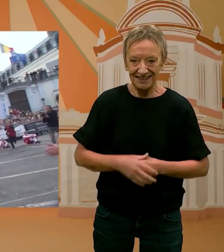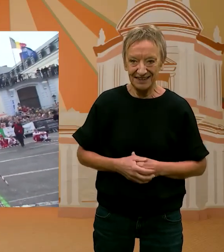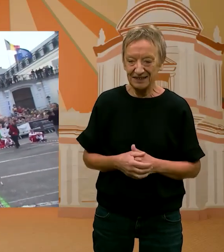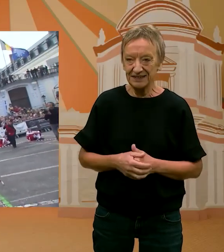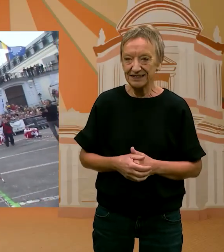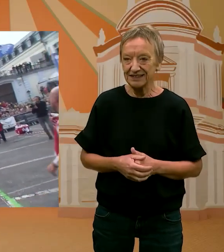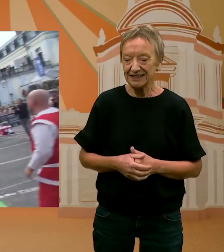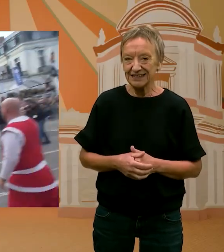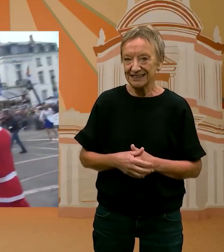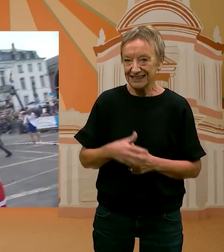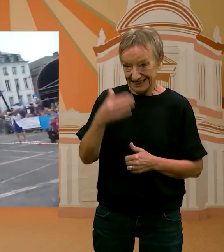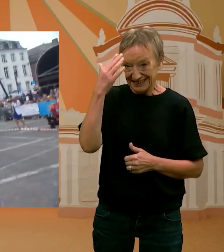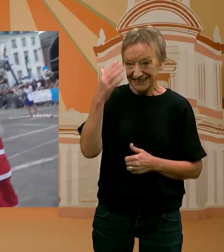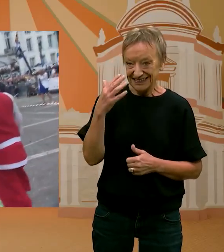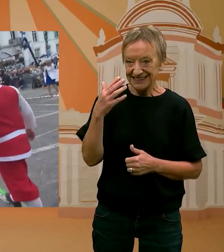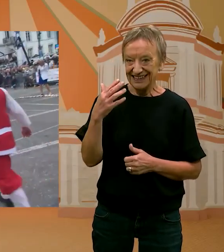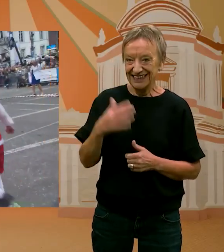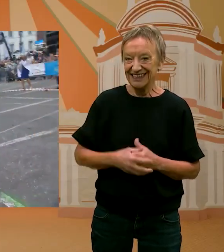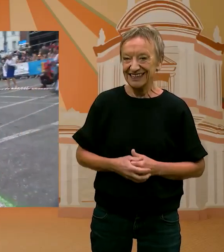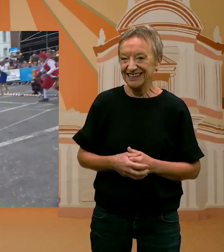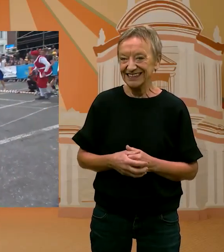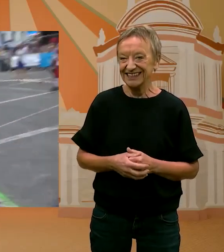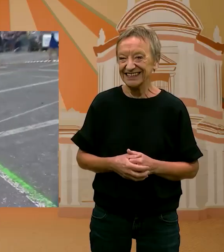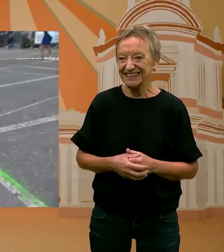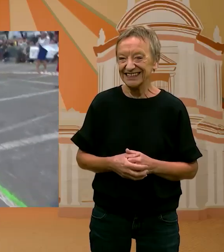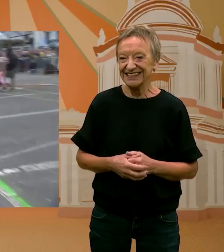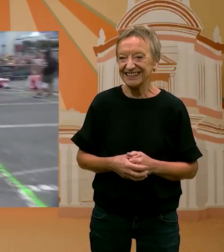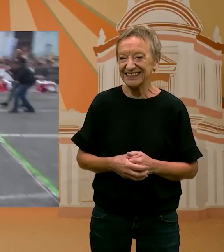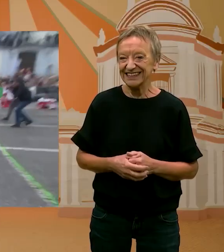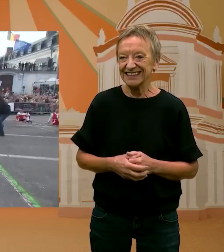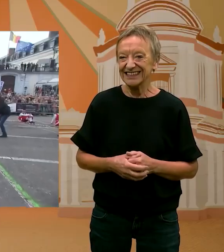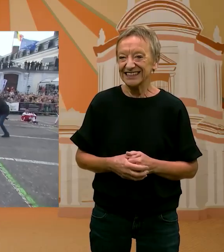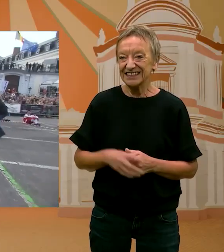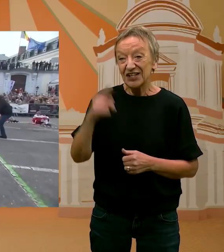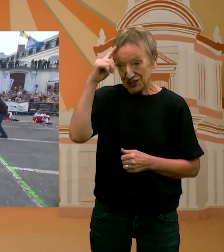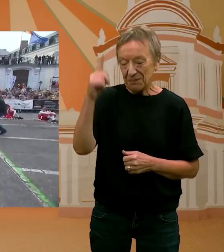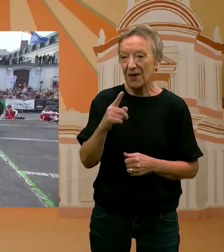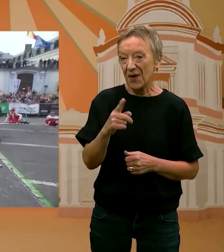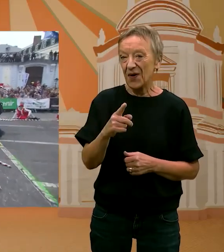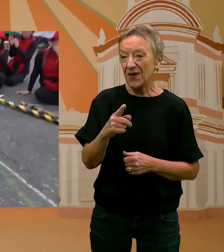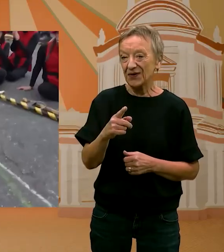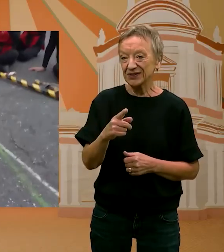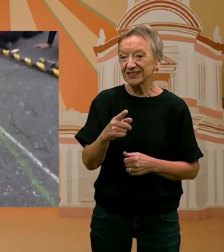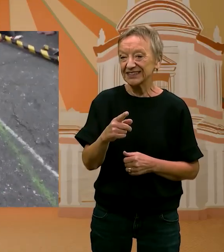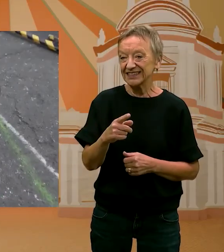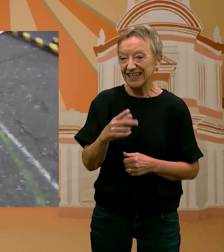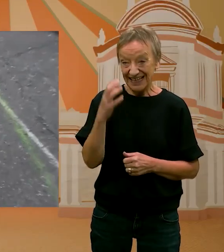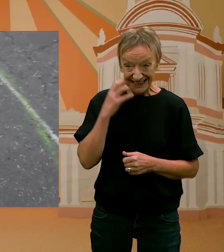avait dit une dernière fois. Ah, voilà. Et voilà Liam. Et c'est Liam. Je pense que c'est Liam. Christophe Corbiot qui a touché. C'est Liam. Christophe Corbiot qui a touché le